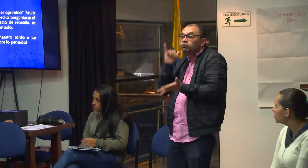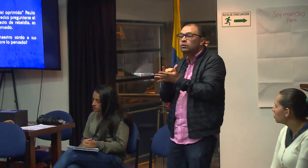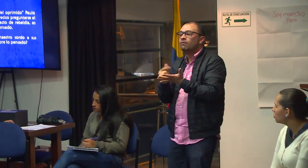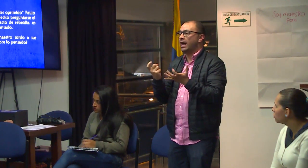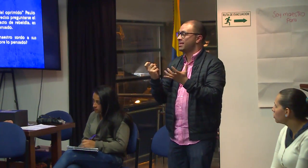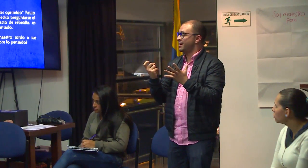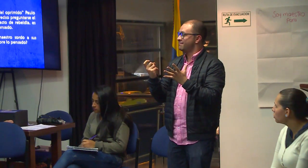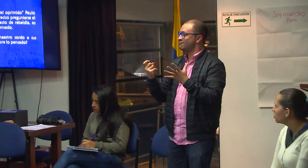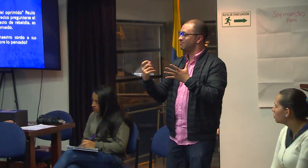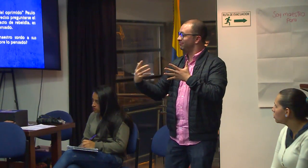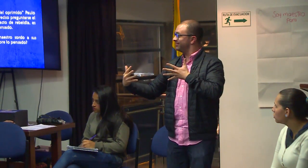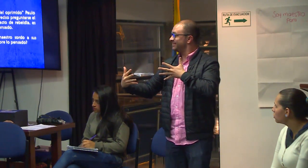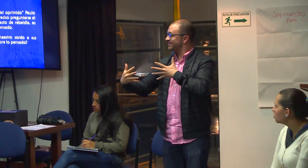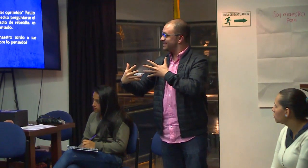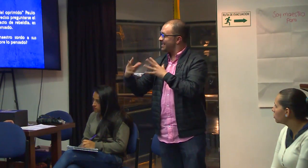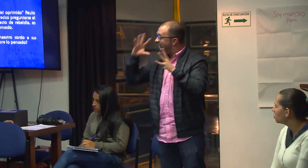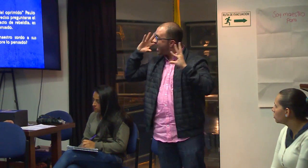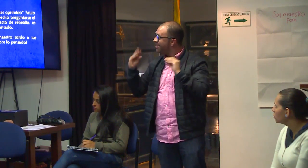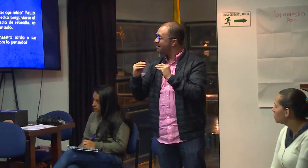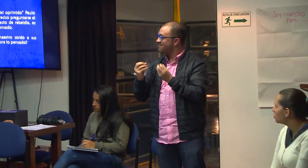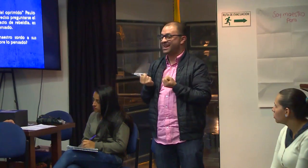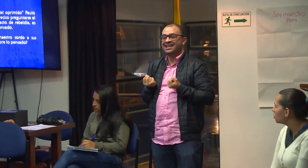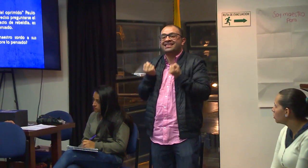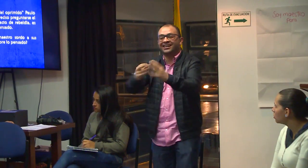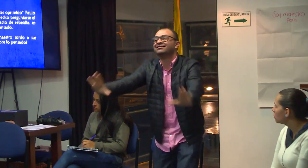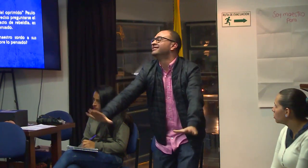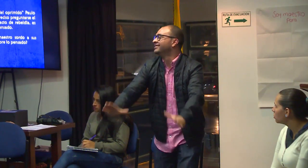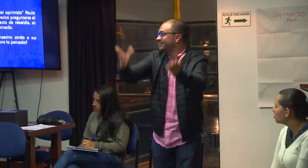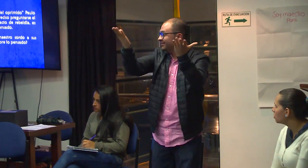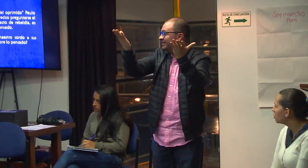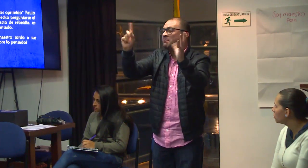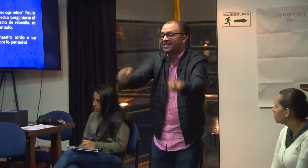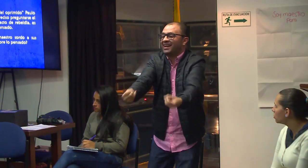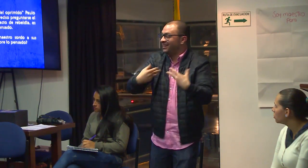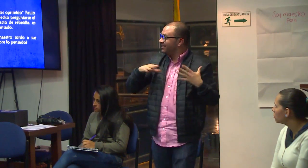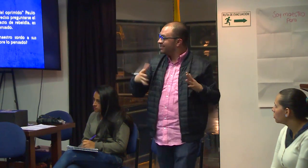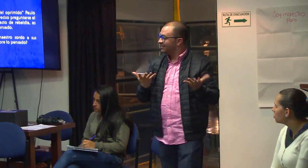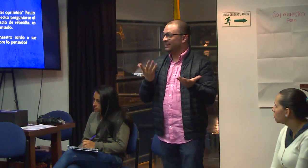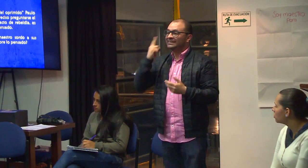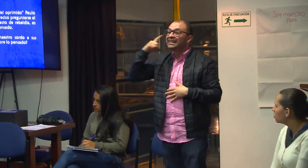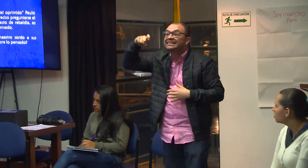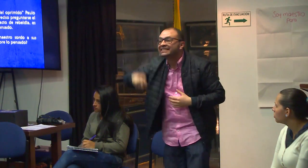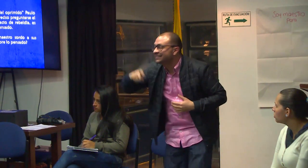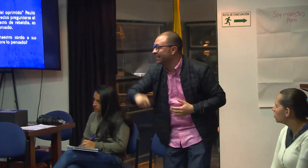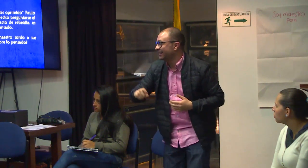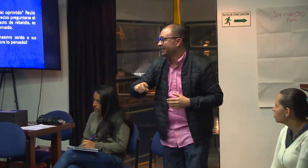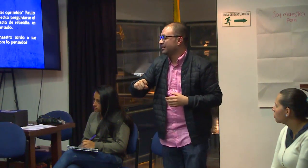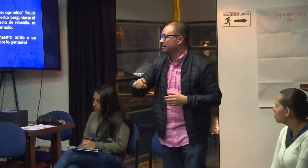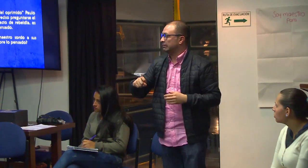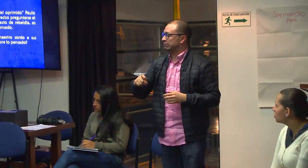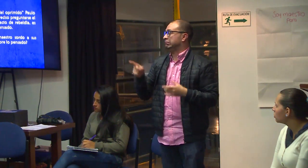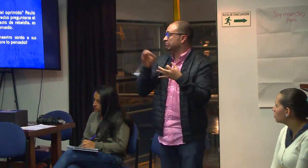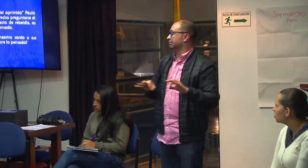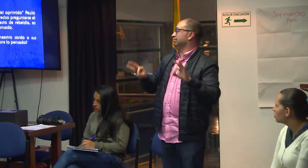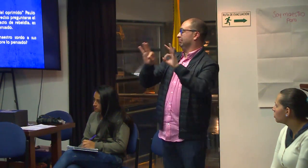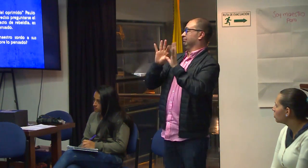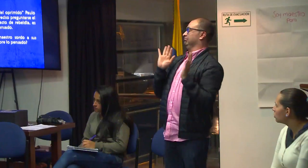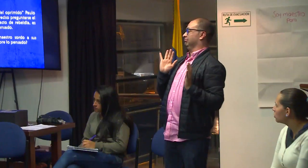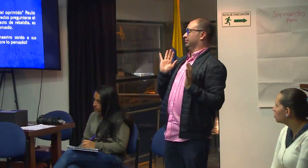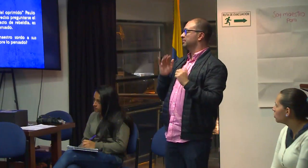o sordo, sino lo que necesita, lo que nos complementa, cómo construirlo desde esa diferencia